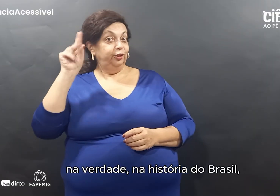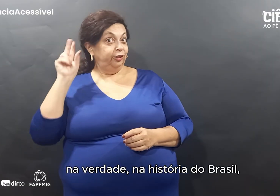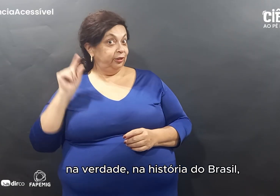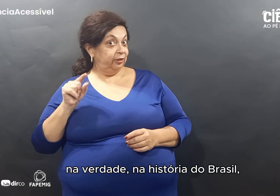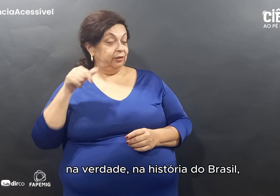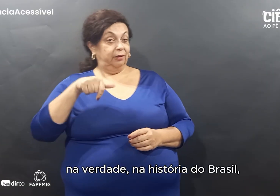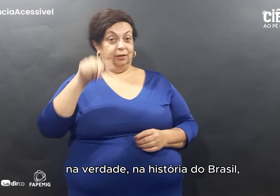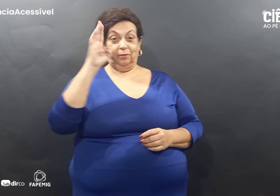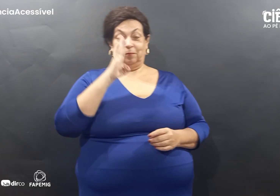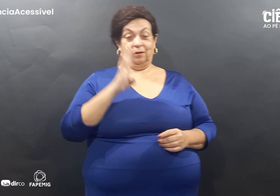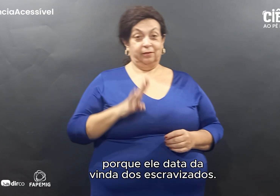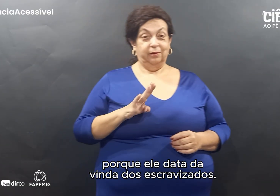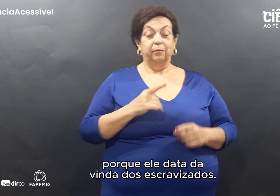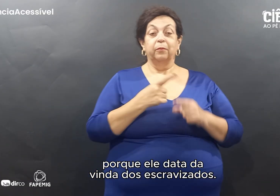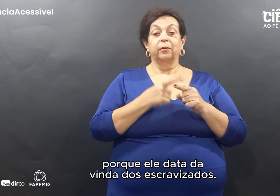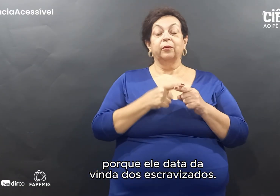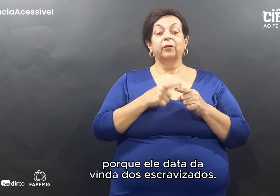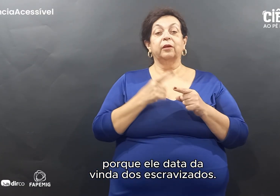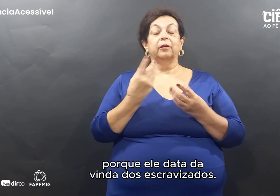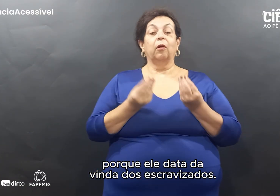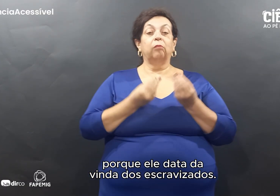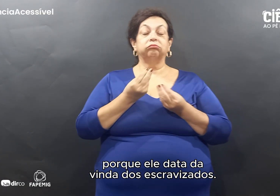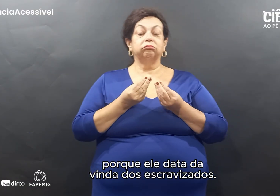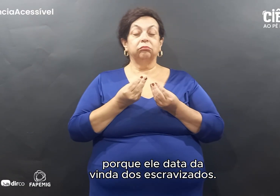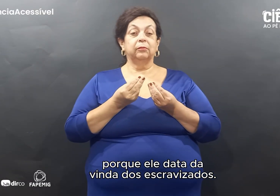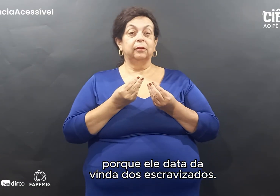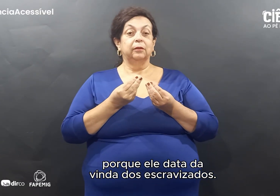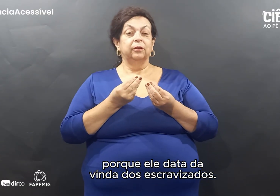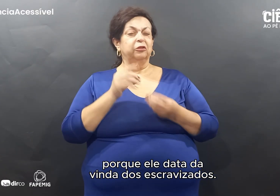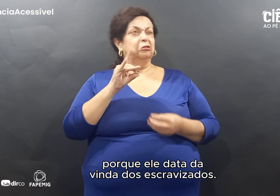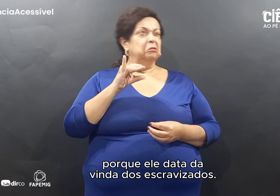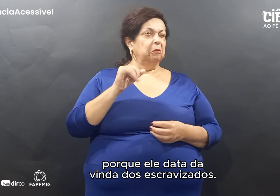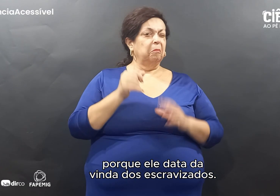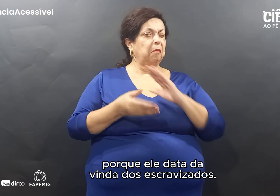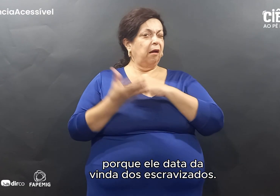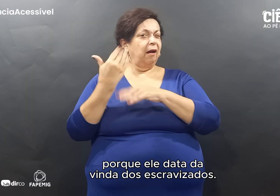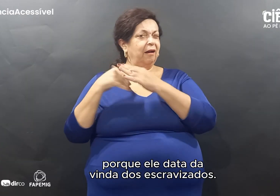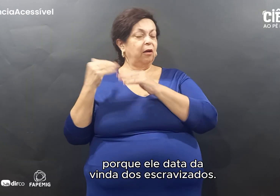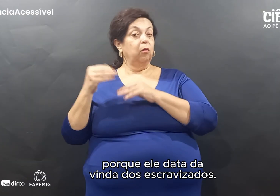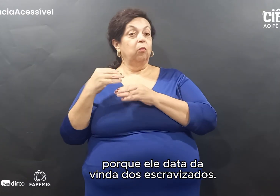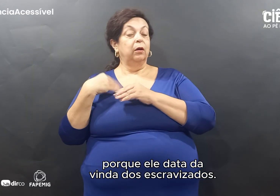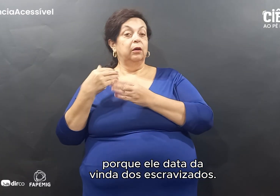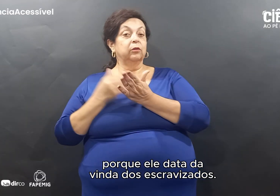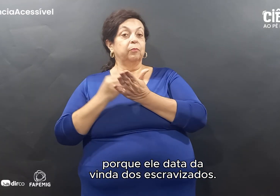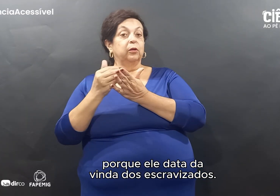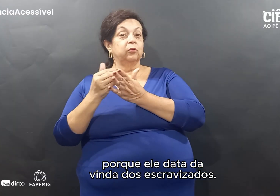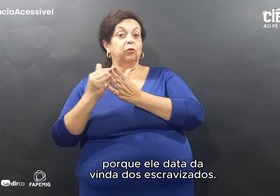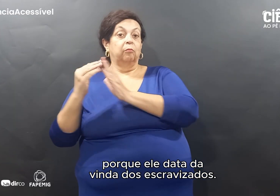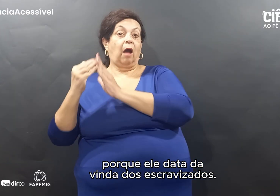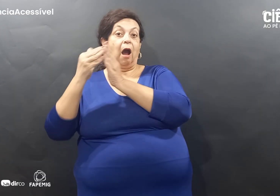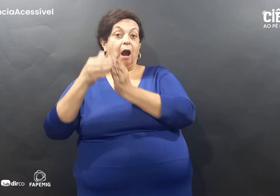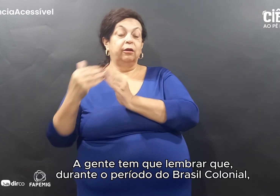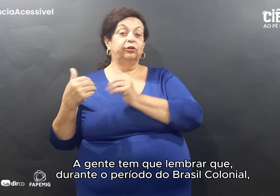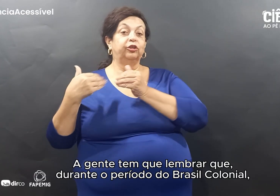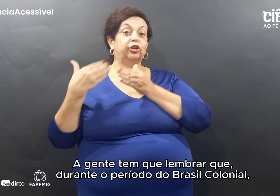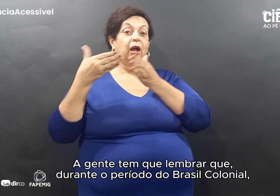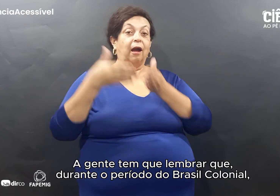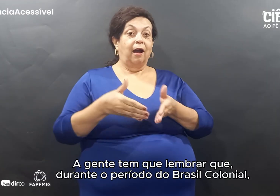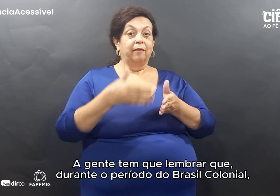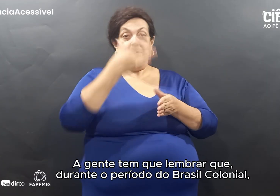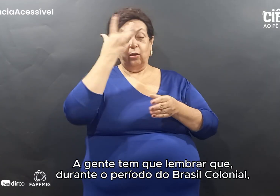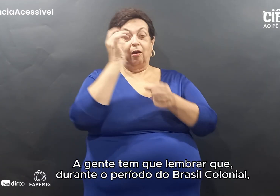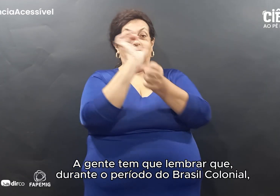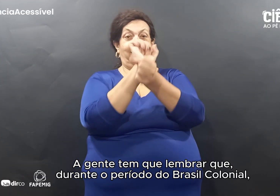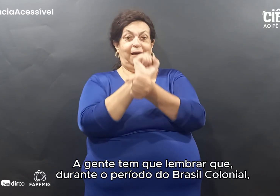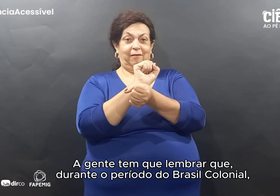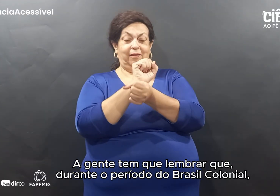na história do Brasil, porque ele data aí da vinda, né, dos escravizados. A gente tem que lembrar